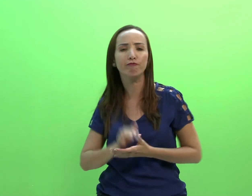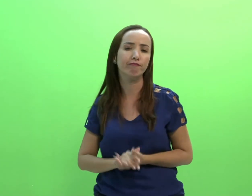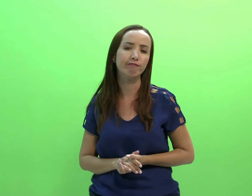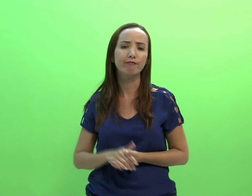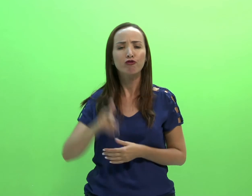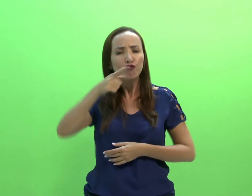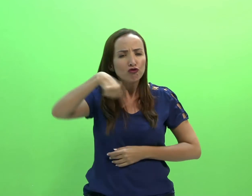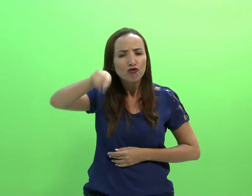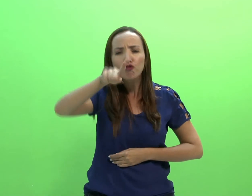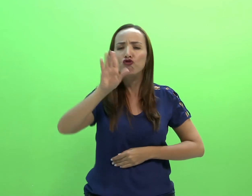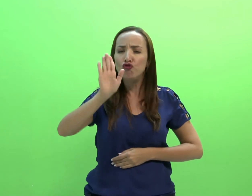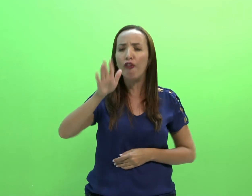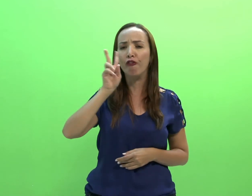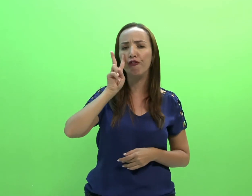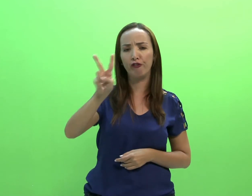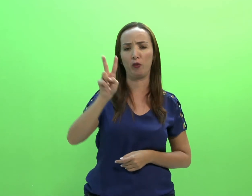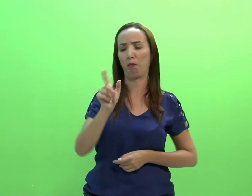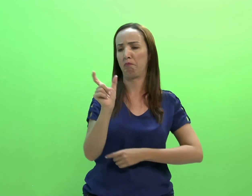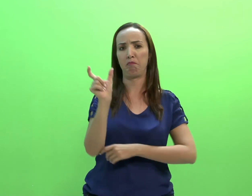Por exemplo,